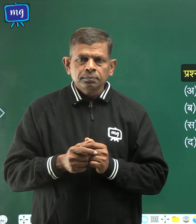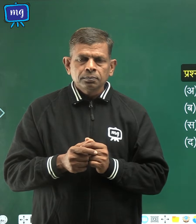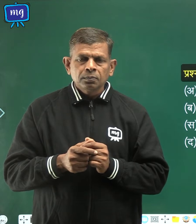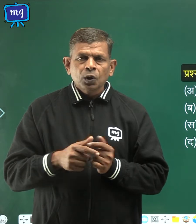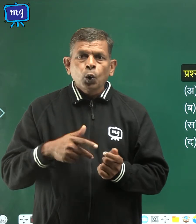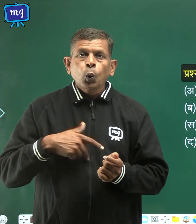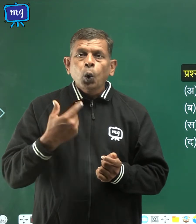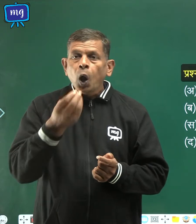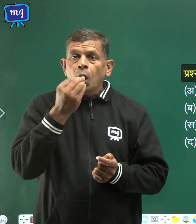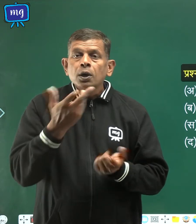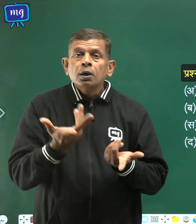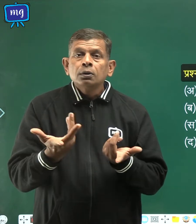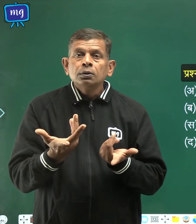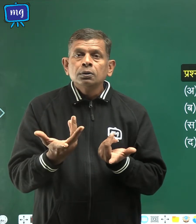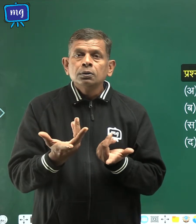स्वपोषी क्या होते हैं?